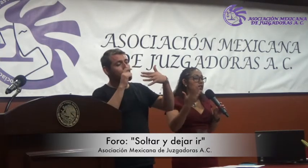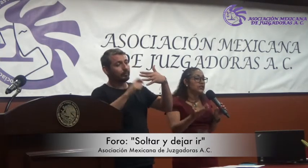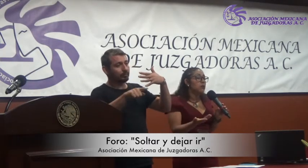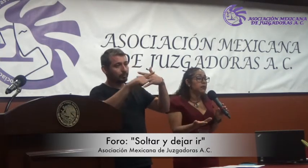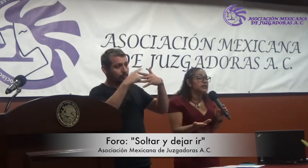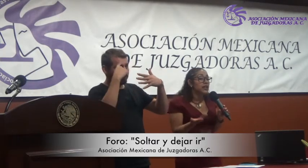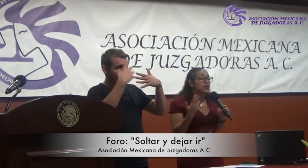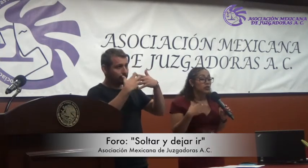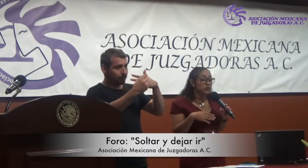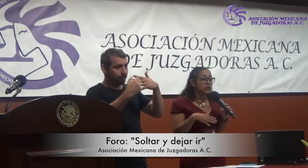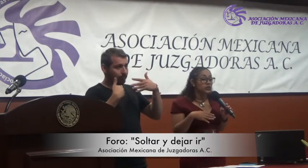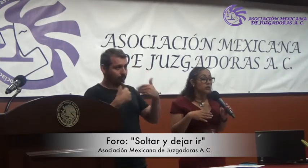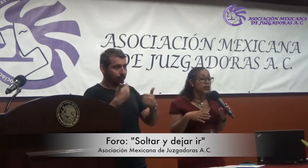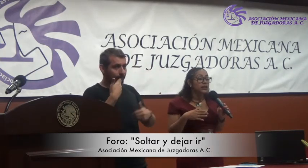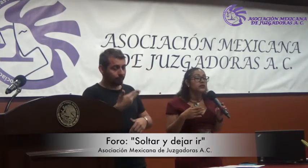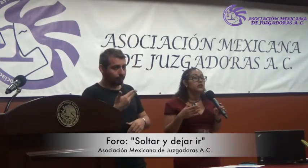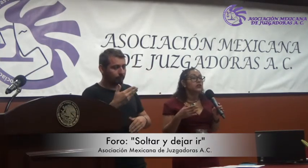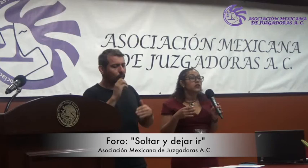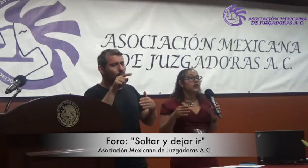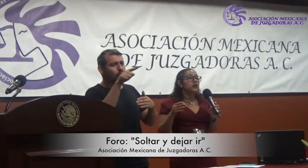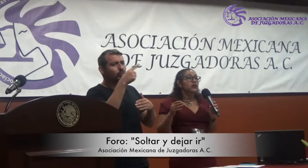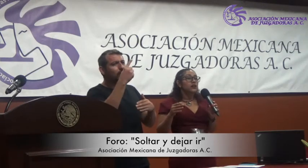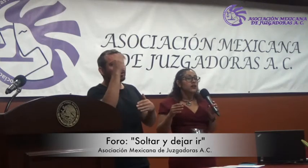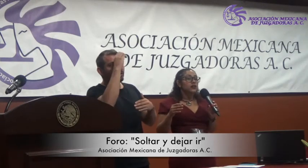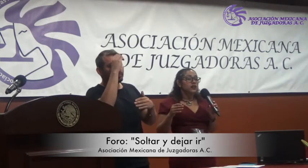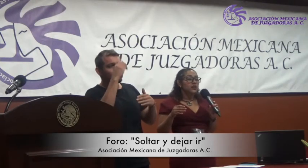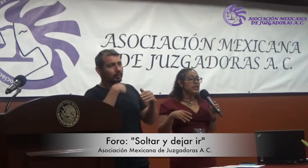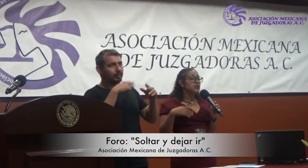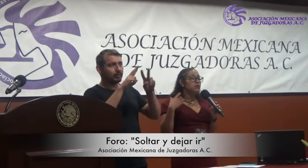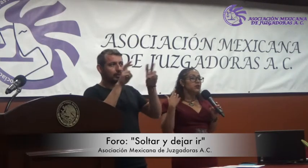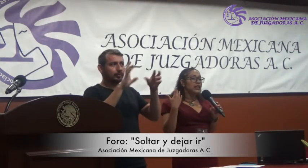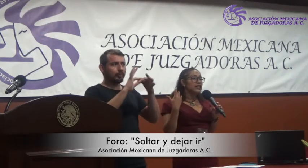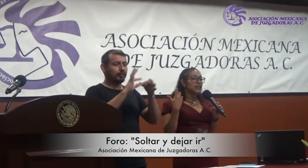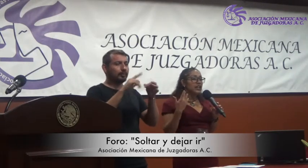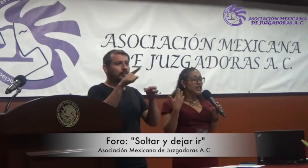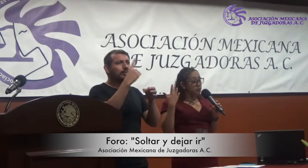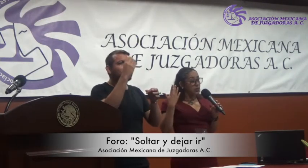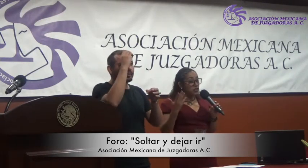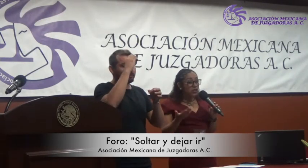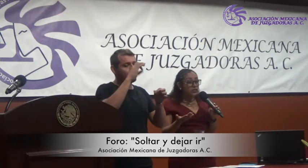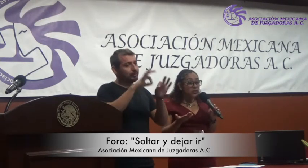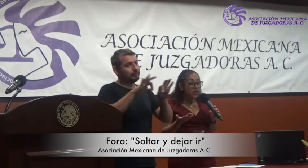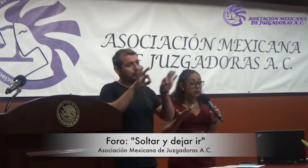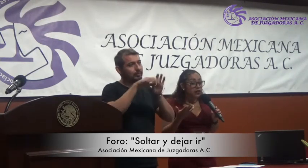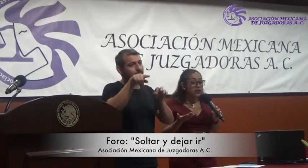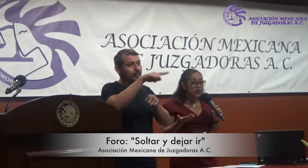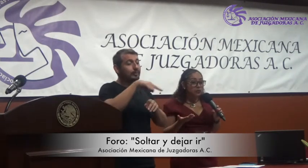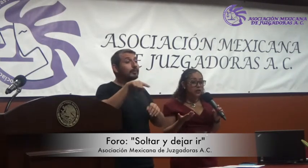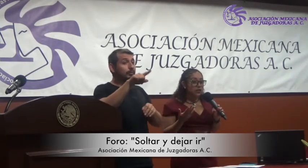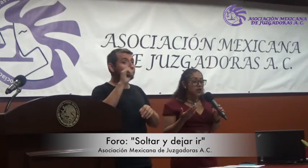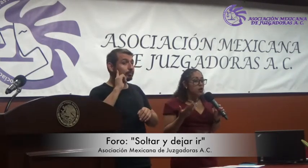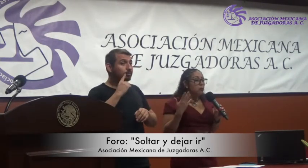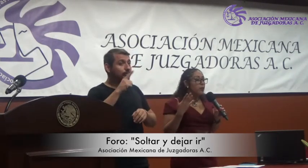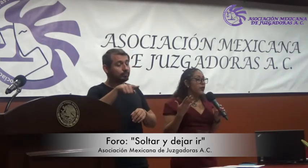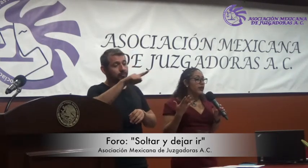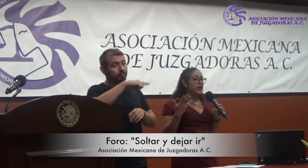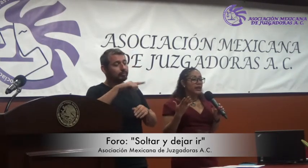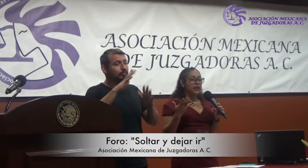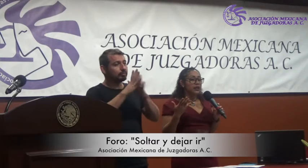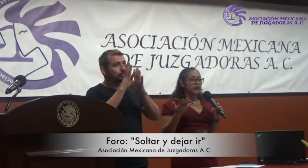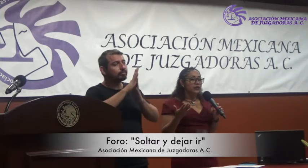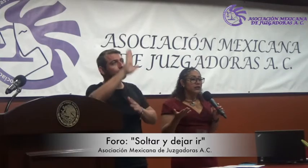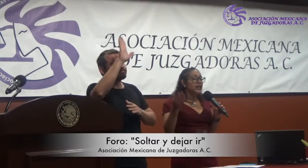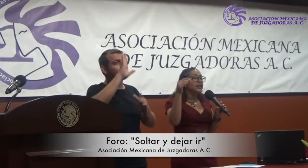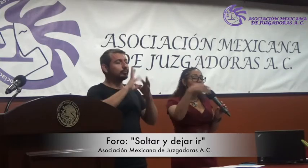qué es lo que están pensando ustedes sobre esto. Es importante que las personas sordas participen